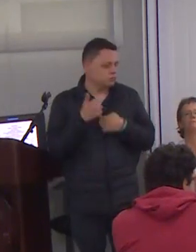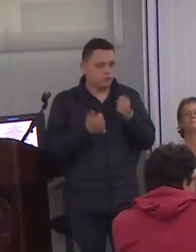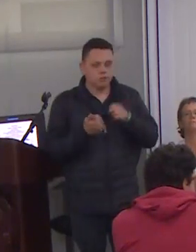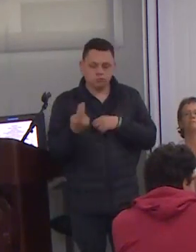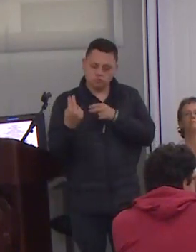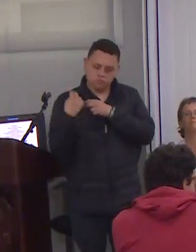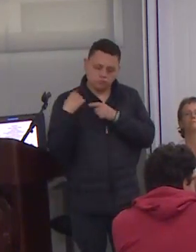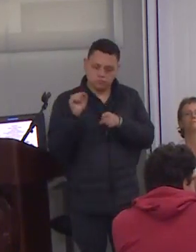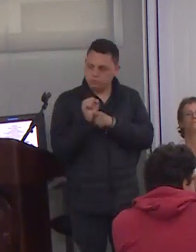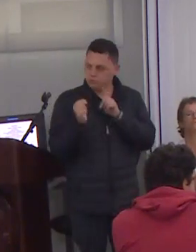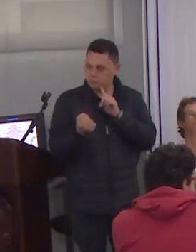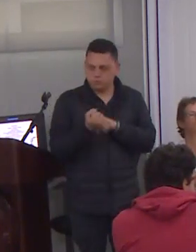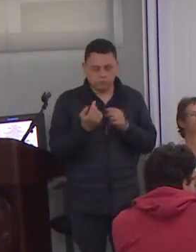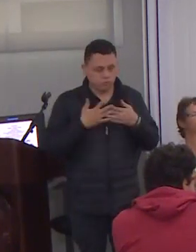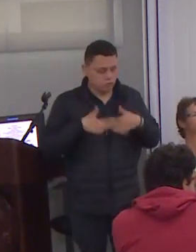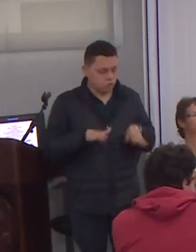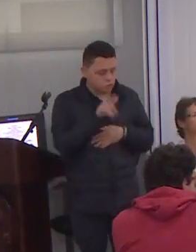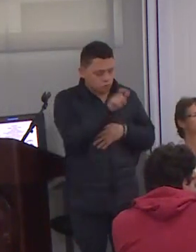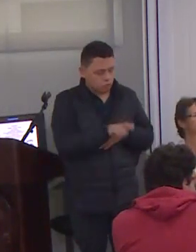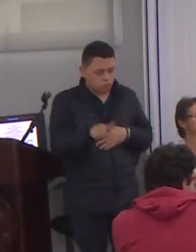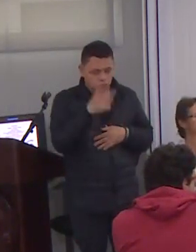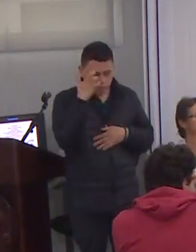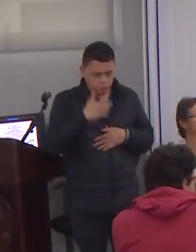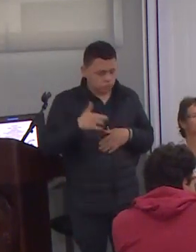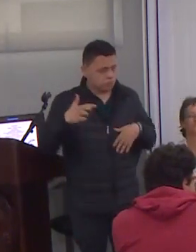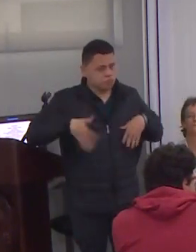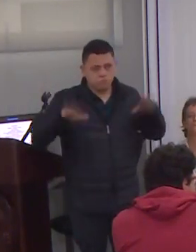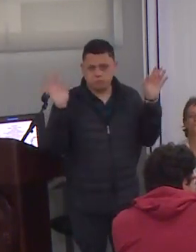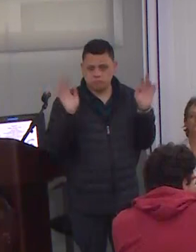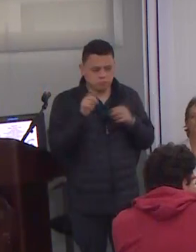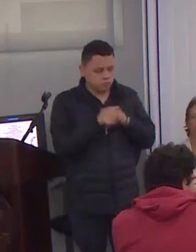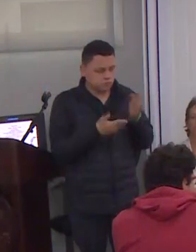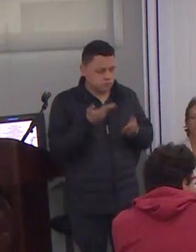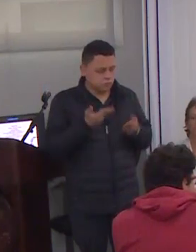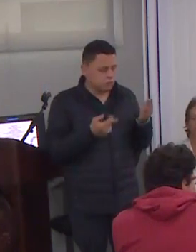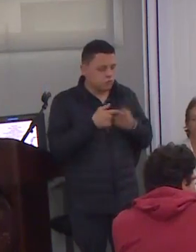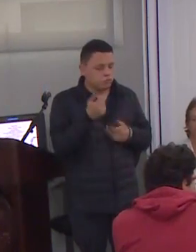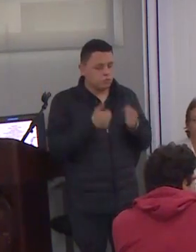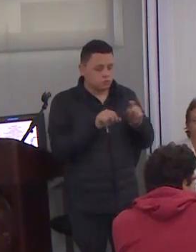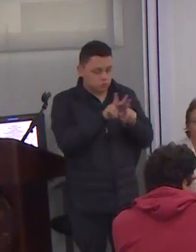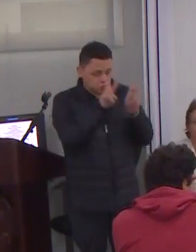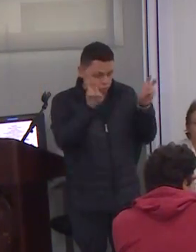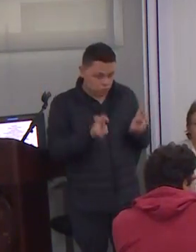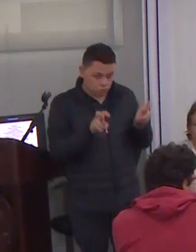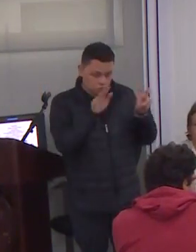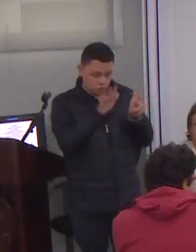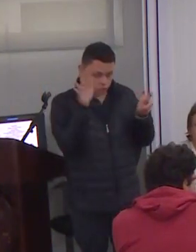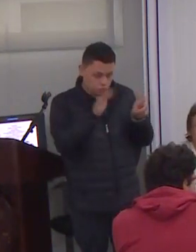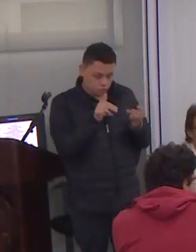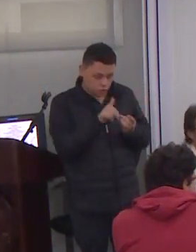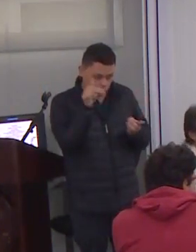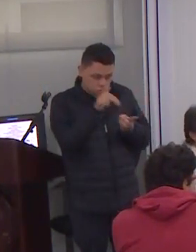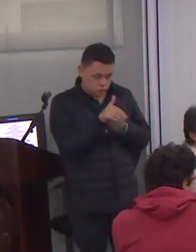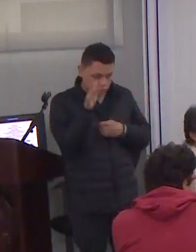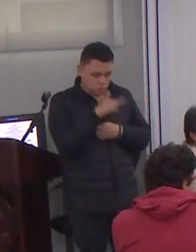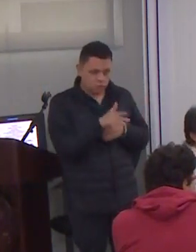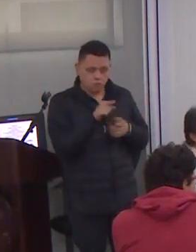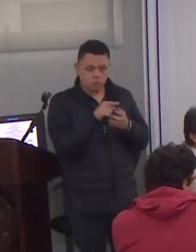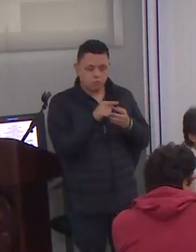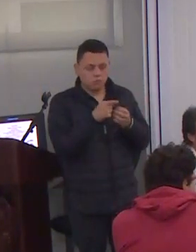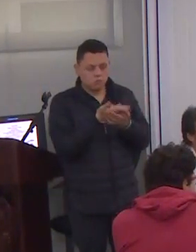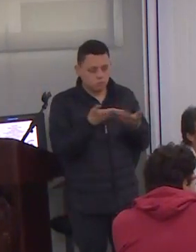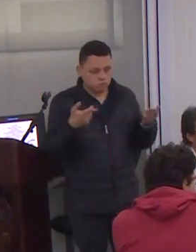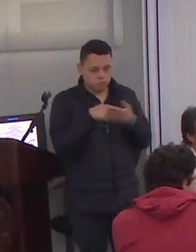responsabilidad social que cualquier profesión tiene o sea en estos temas realmente la mayoría